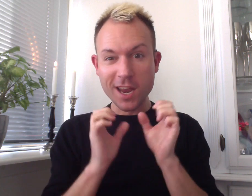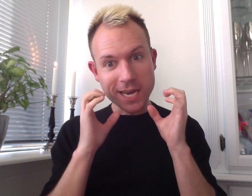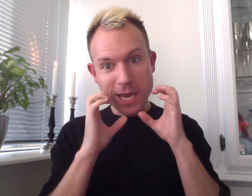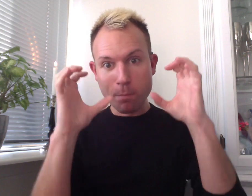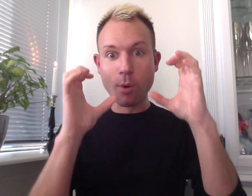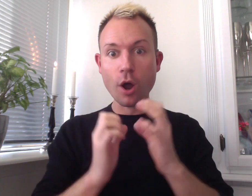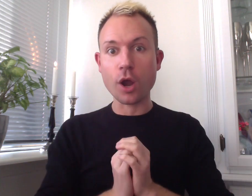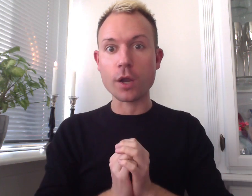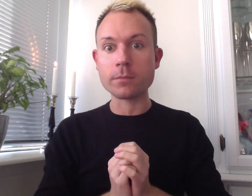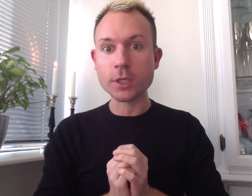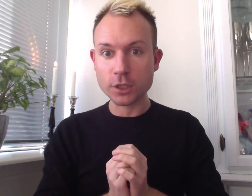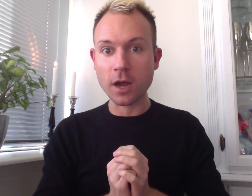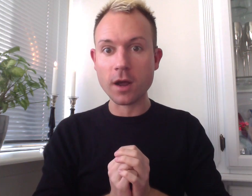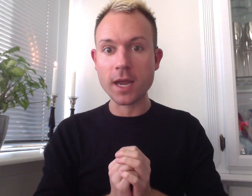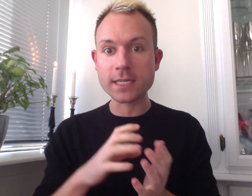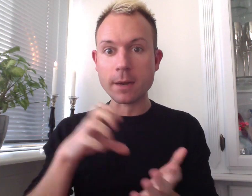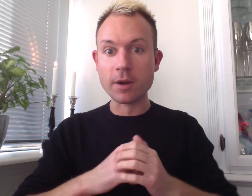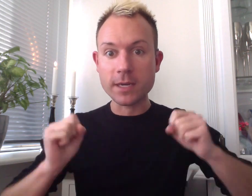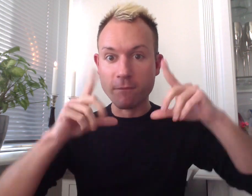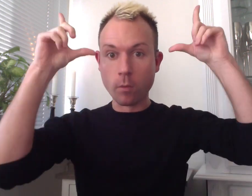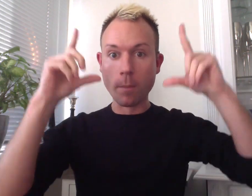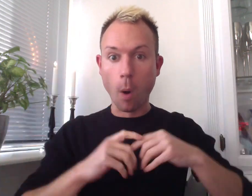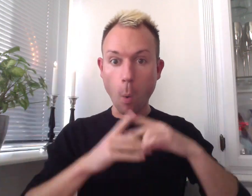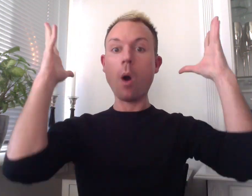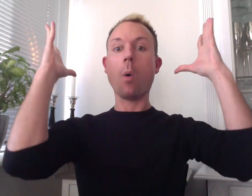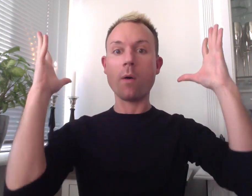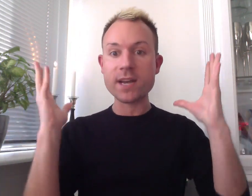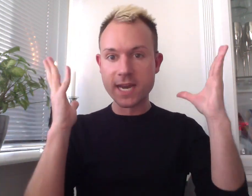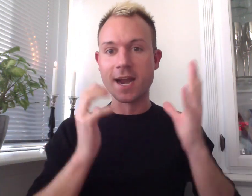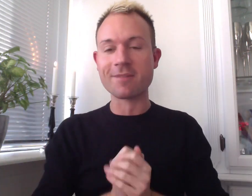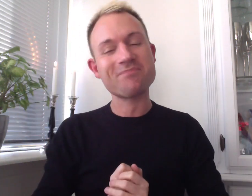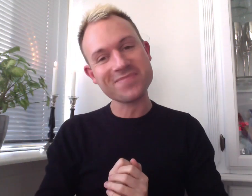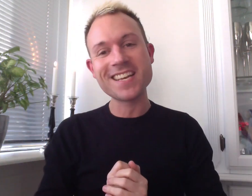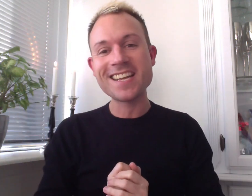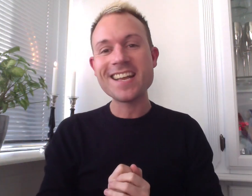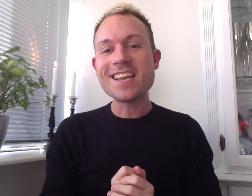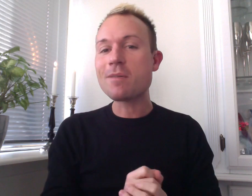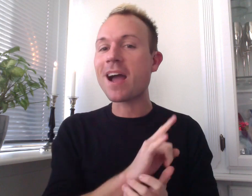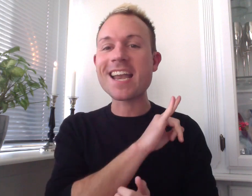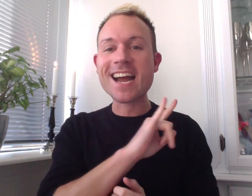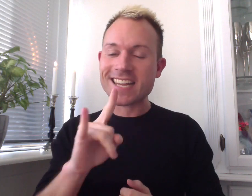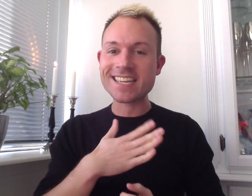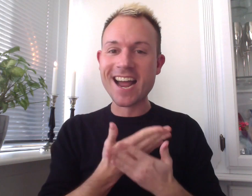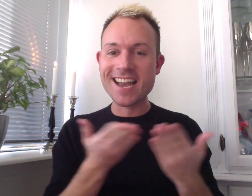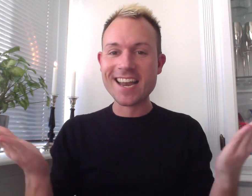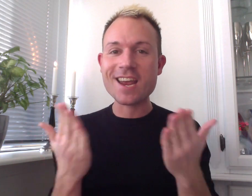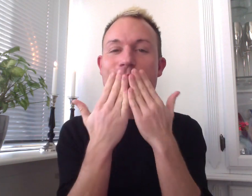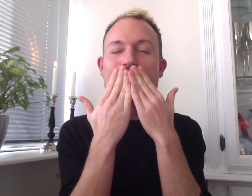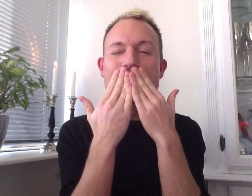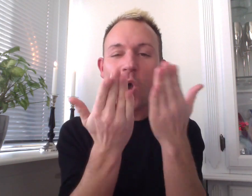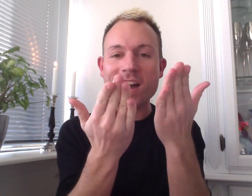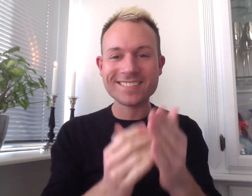give I brød, så samfundet ligesom bunker på, wow, hvad sker der? I må have en rigtig dejlig dag.